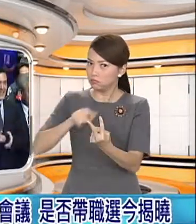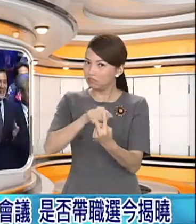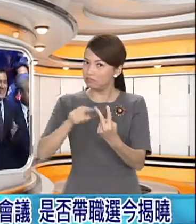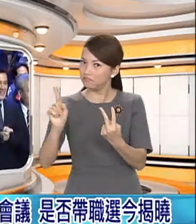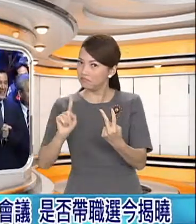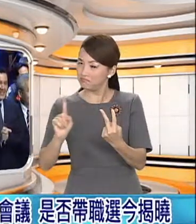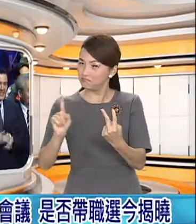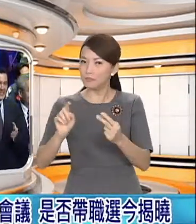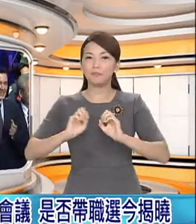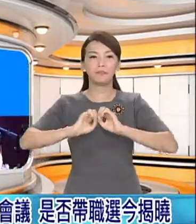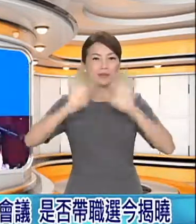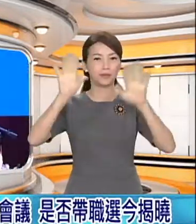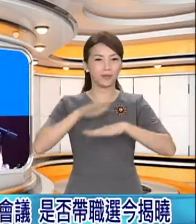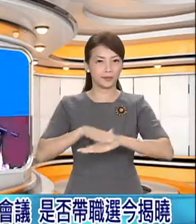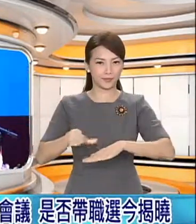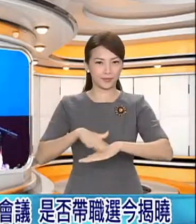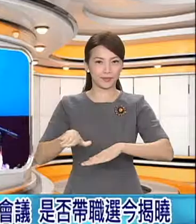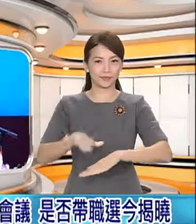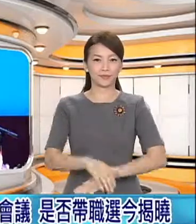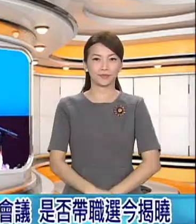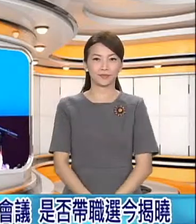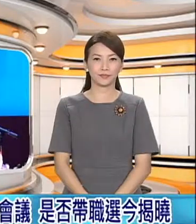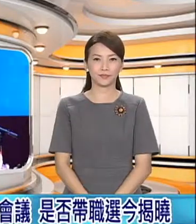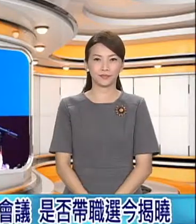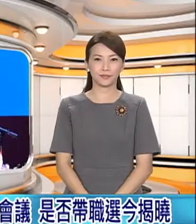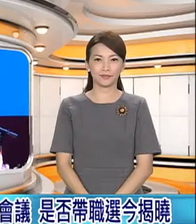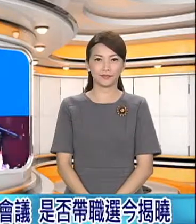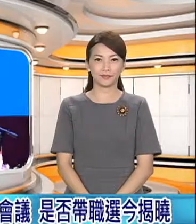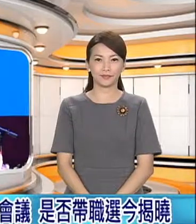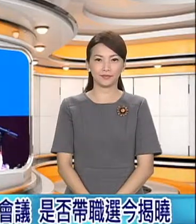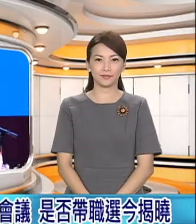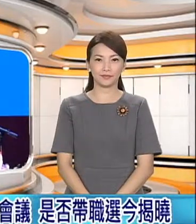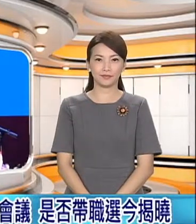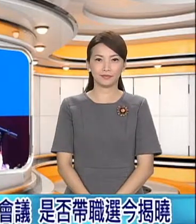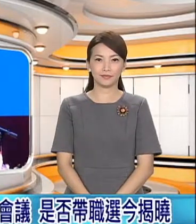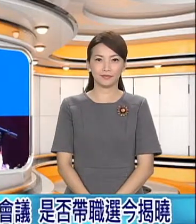时将会正式的宣布是否请假代职参选。